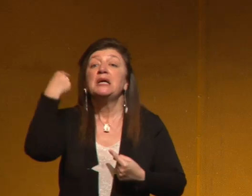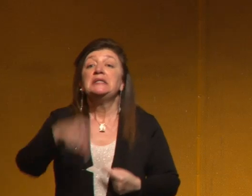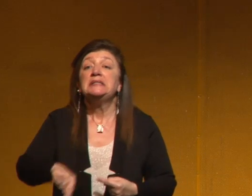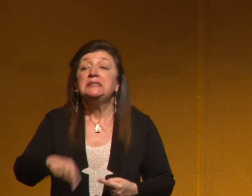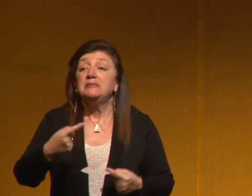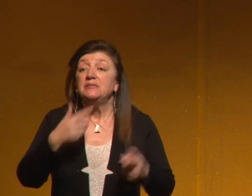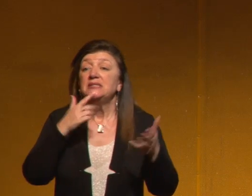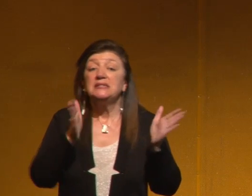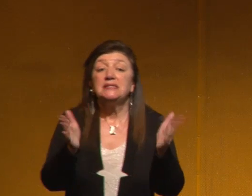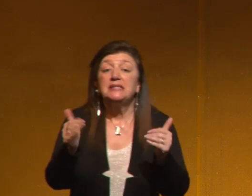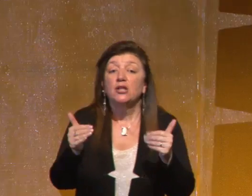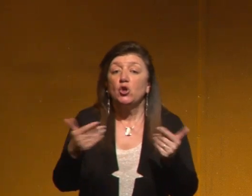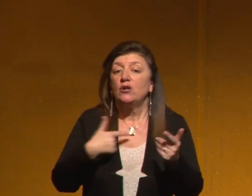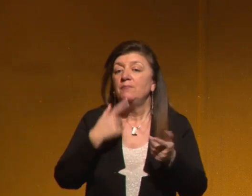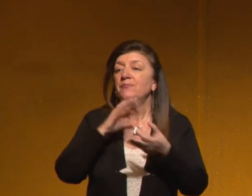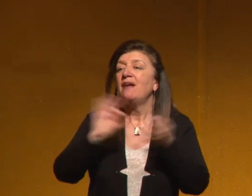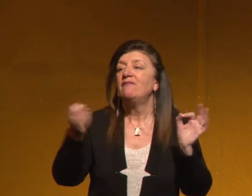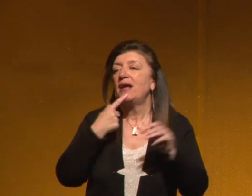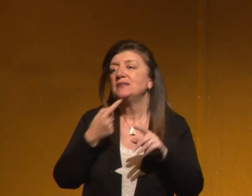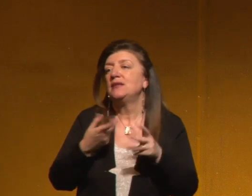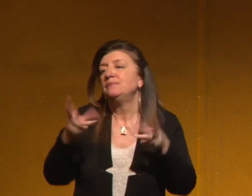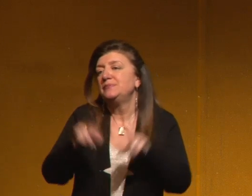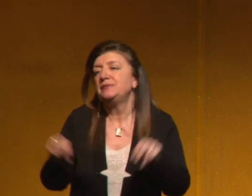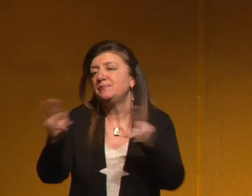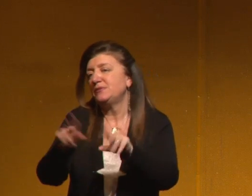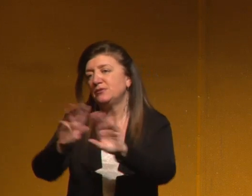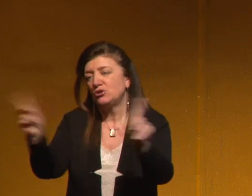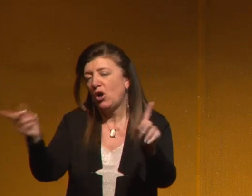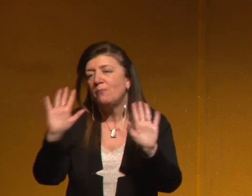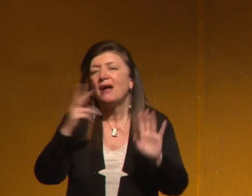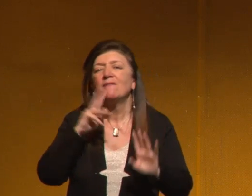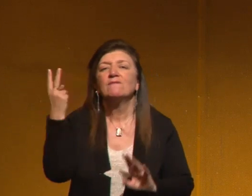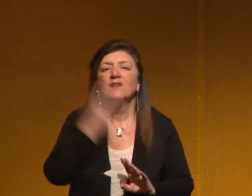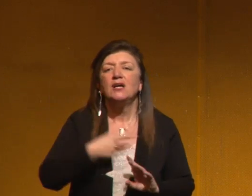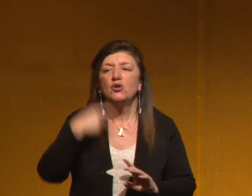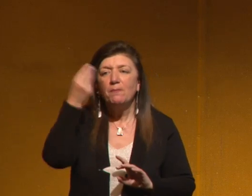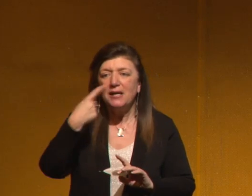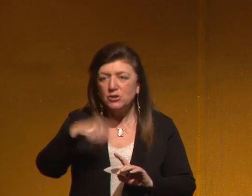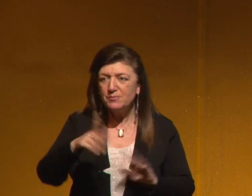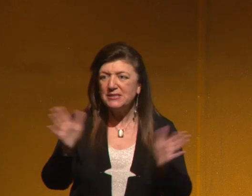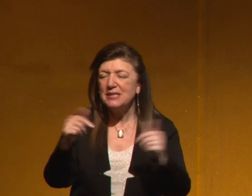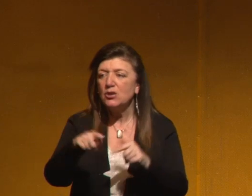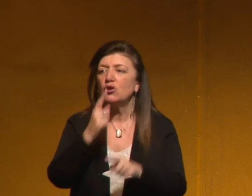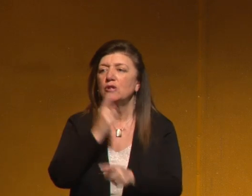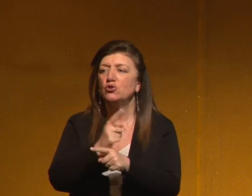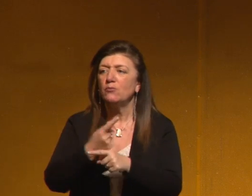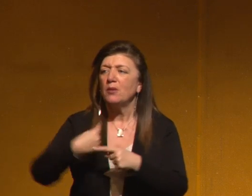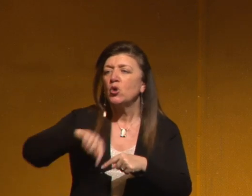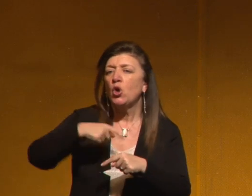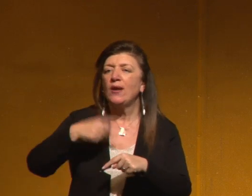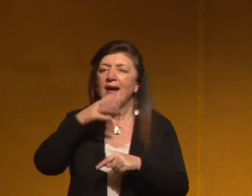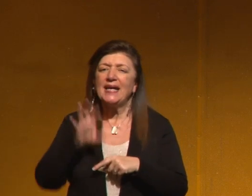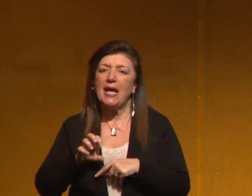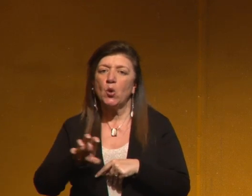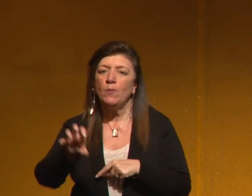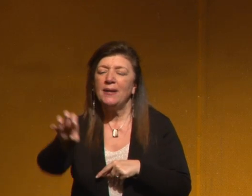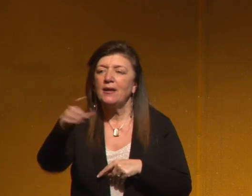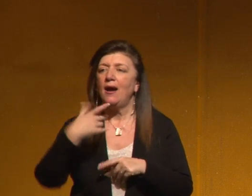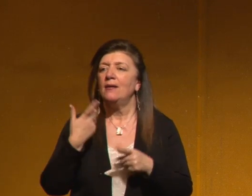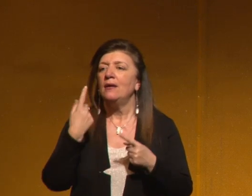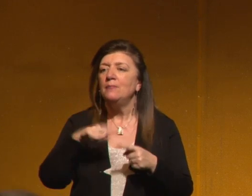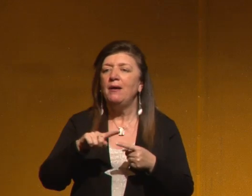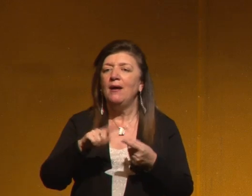retorica anche se la usiamo troppo spesso si debba davvero recuperare la capacità di fare sistema non possiamo rassegnarci